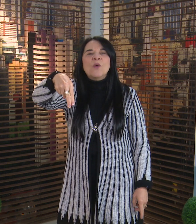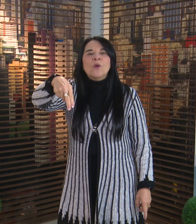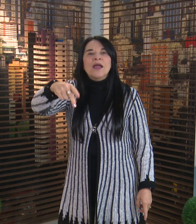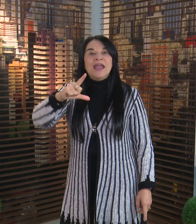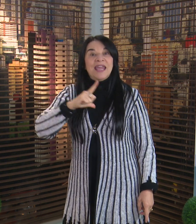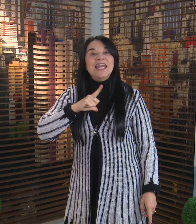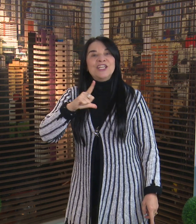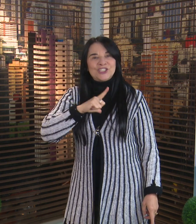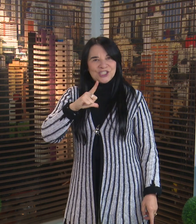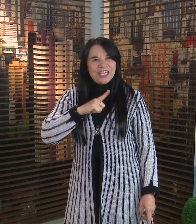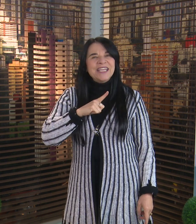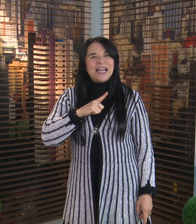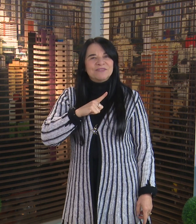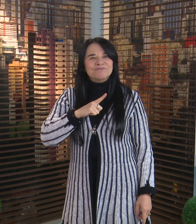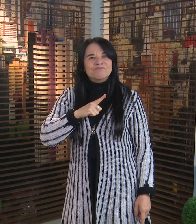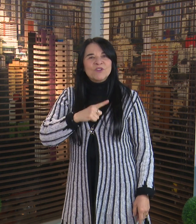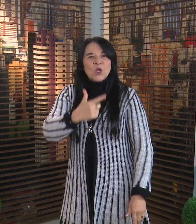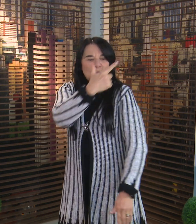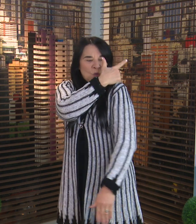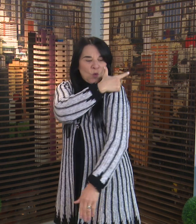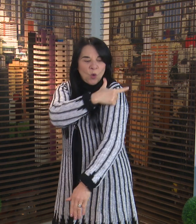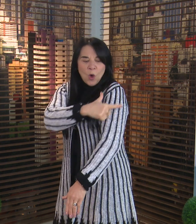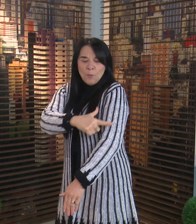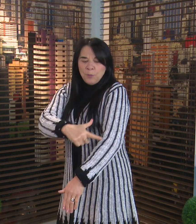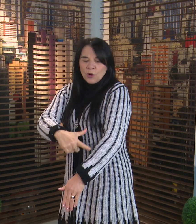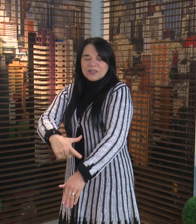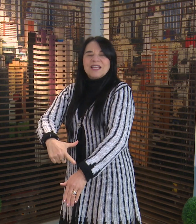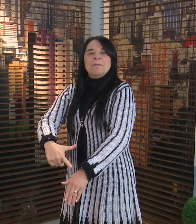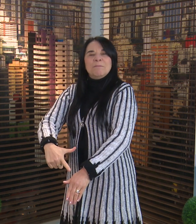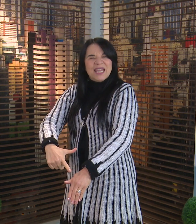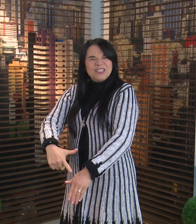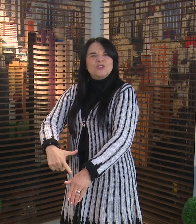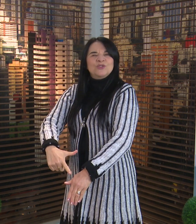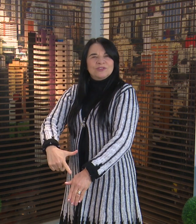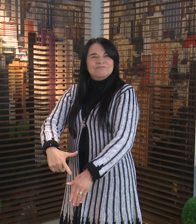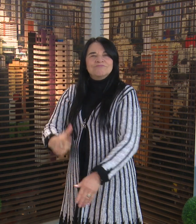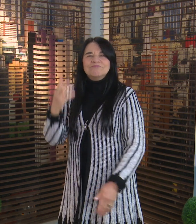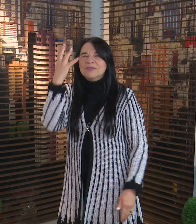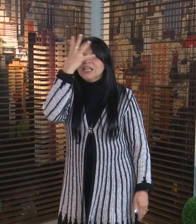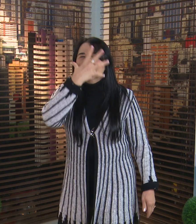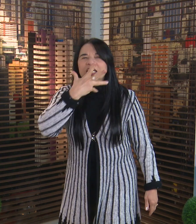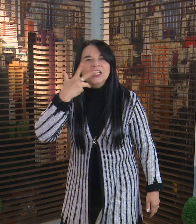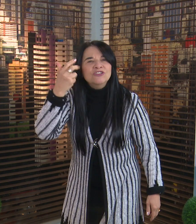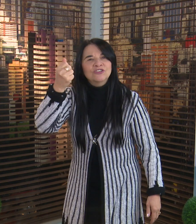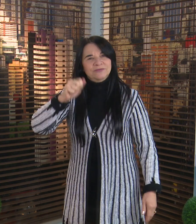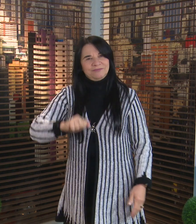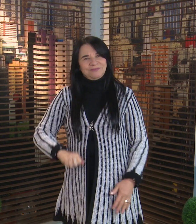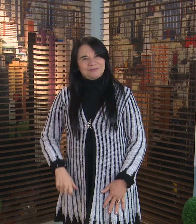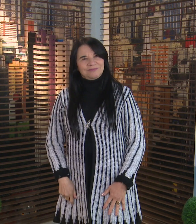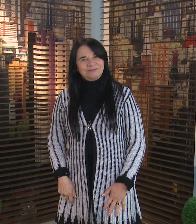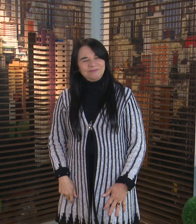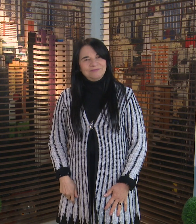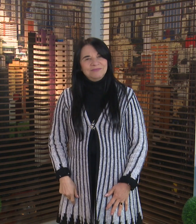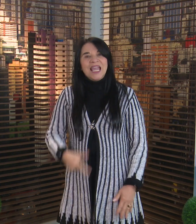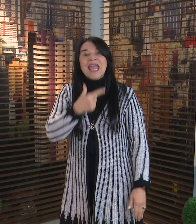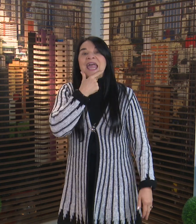Daniel, ele tinha um comportamento lindo. Era